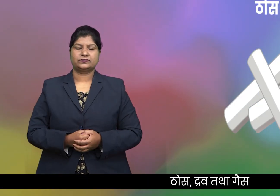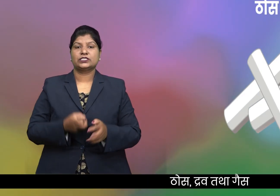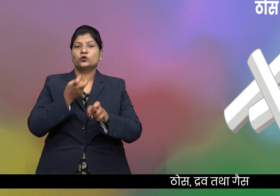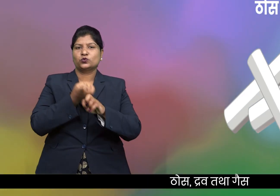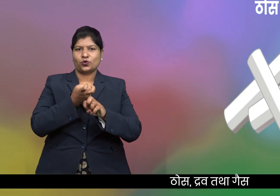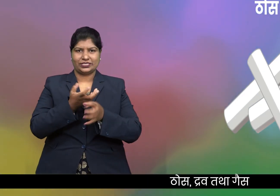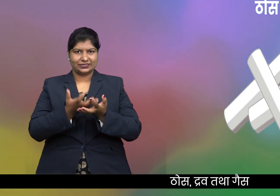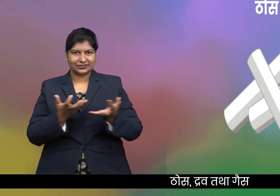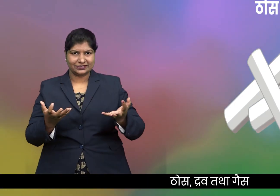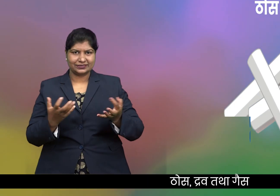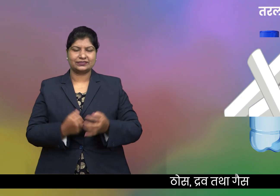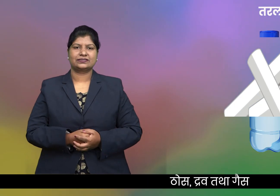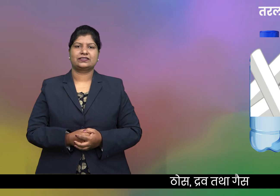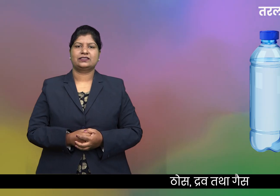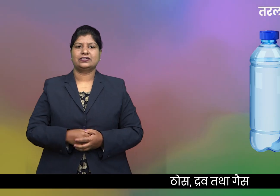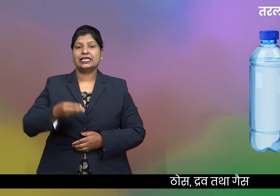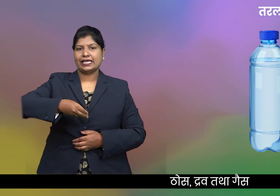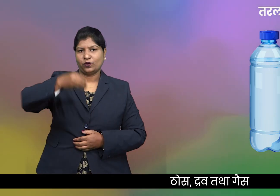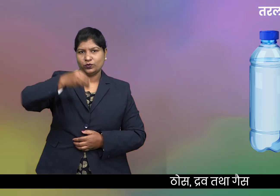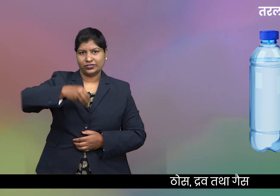ठोस, द्रव तथा गैस।